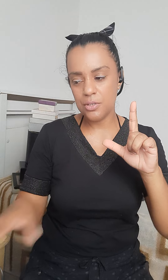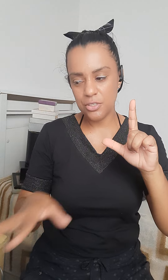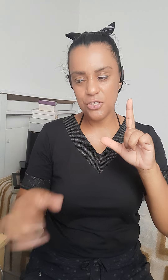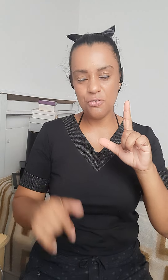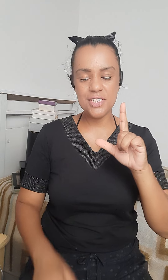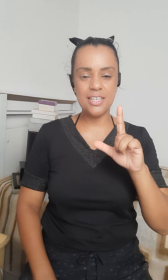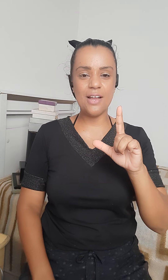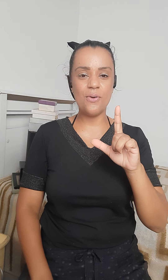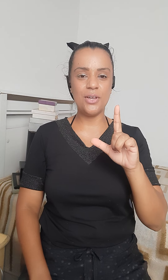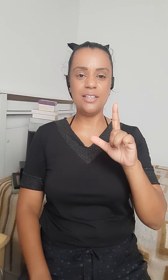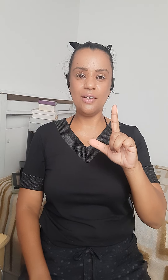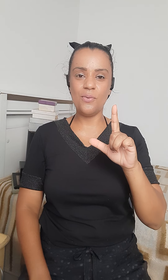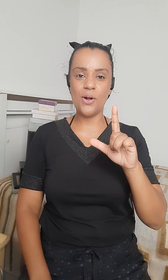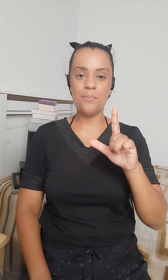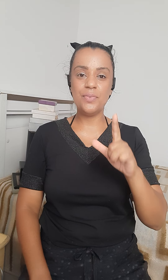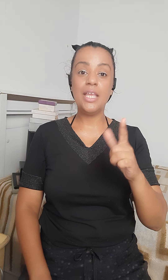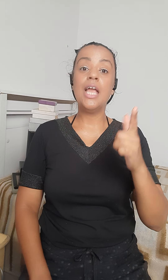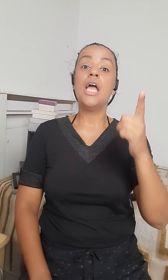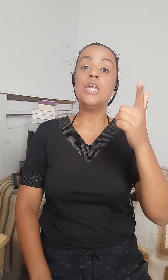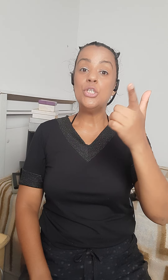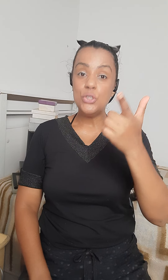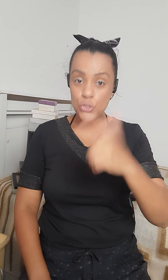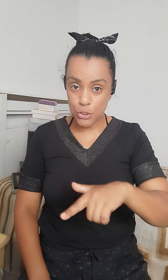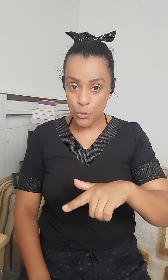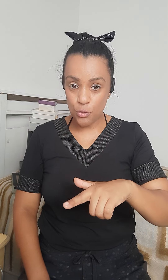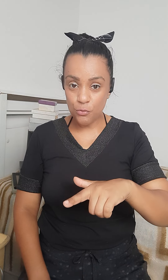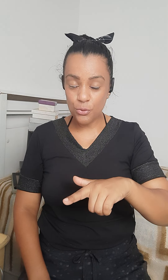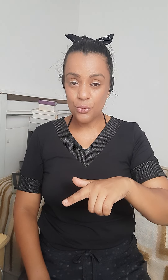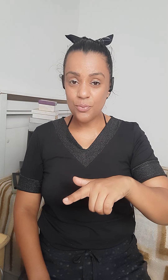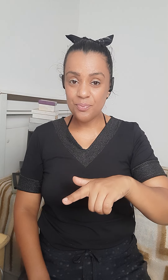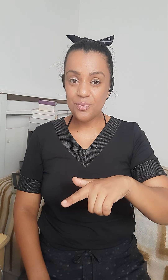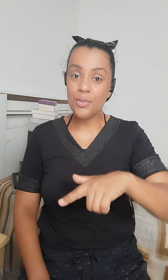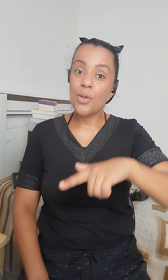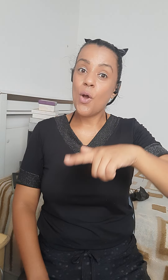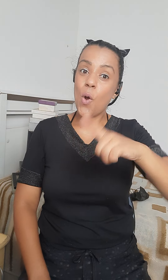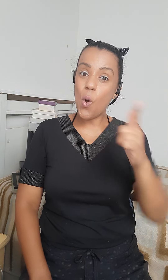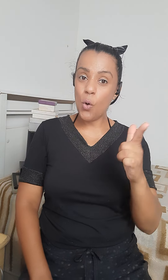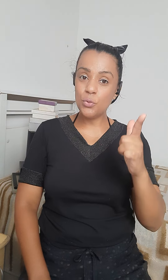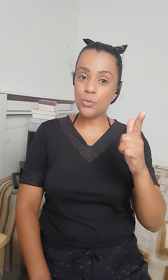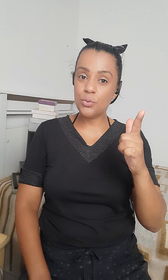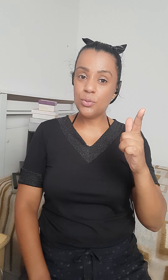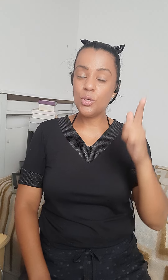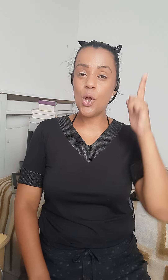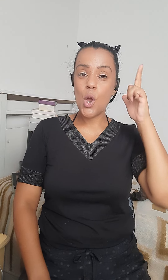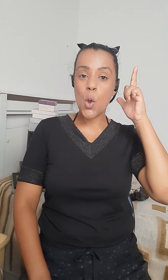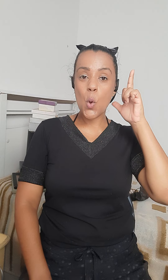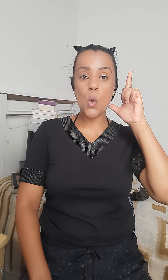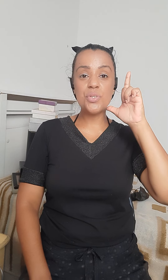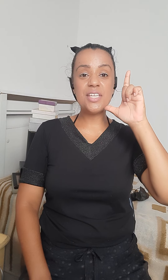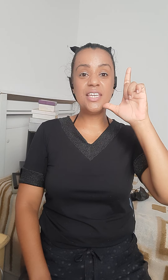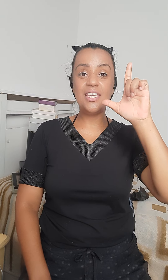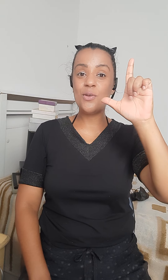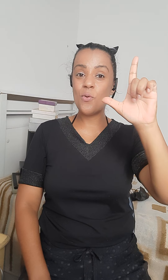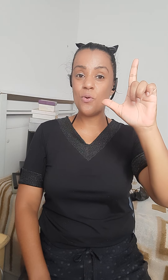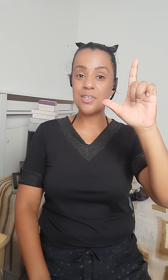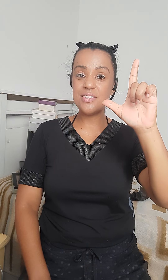que a gente fez aqui agora. Então, ó. De novo. Outro. Conseguir ou